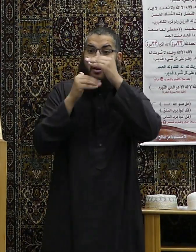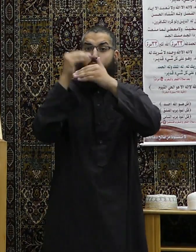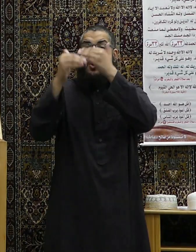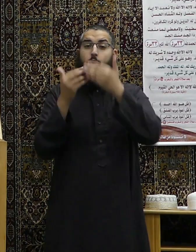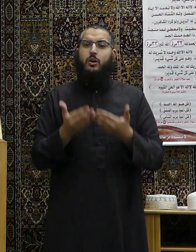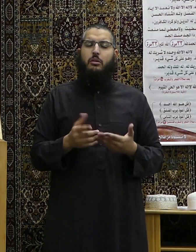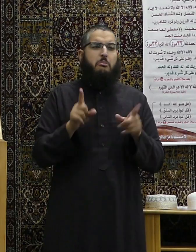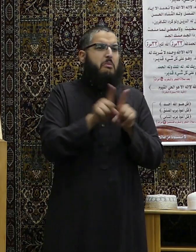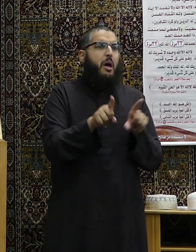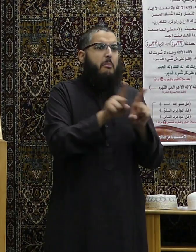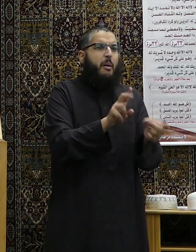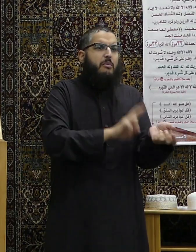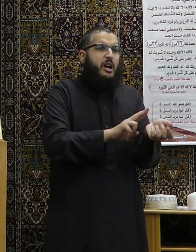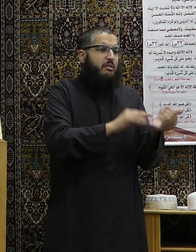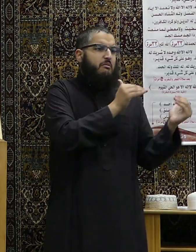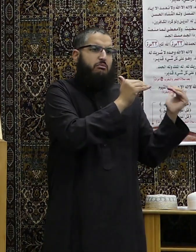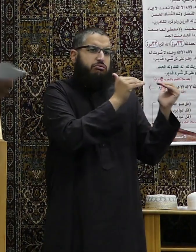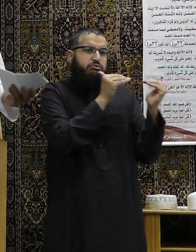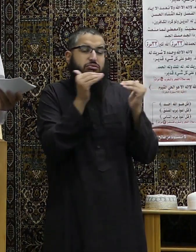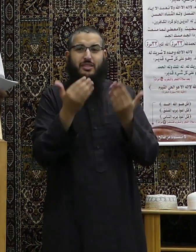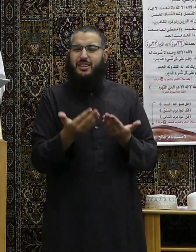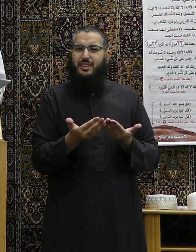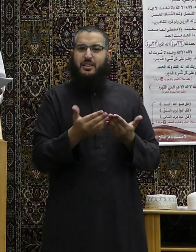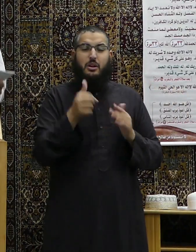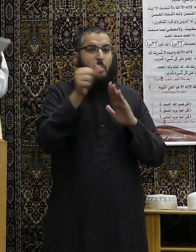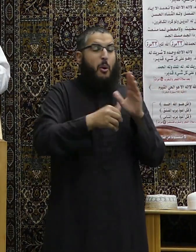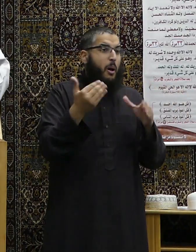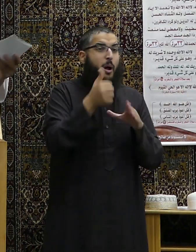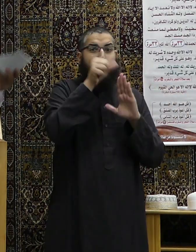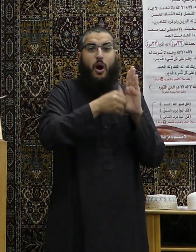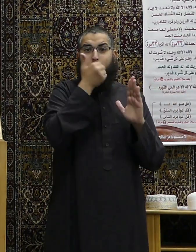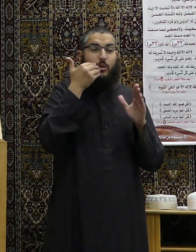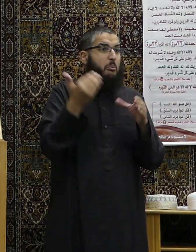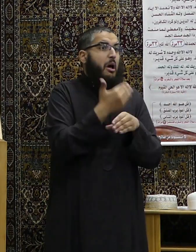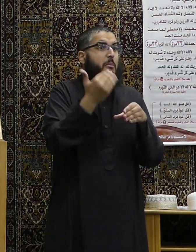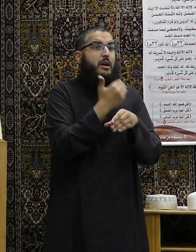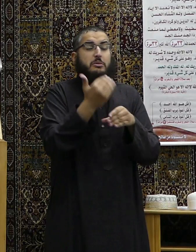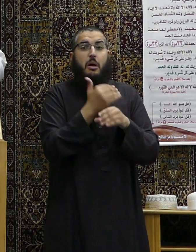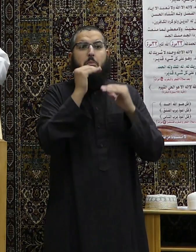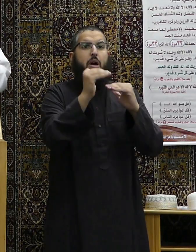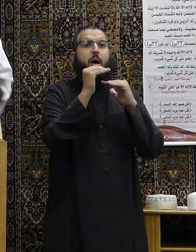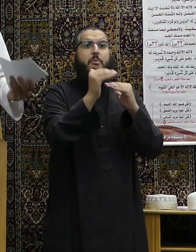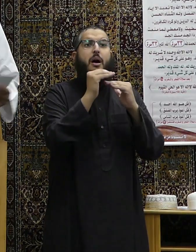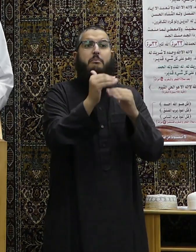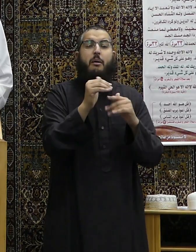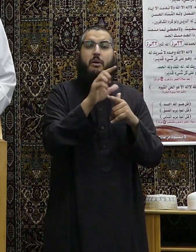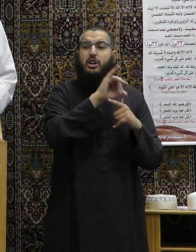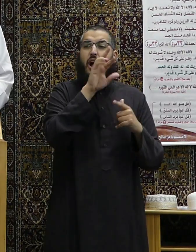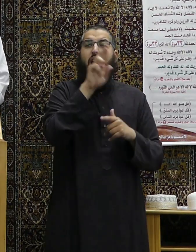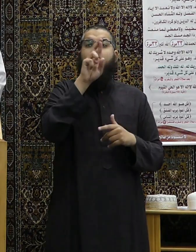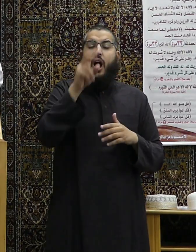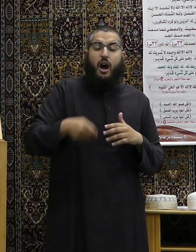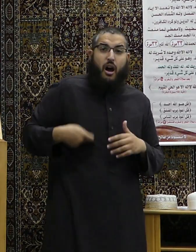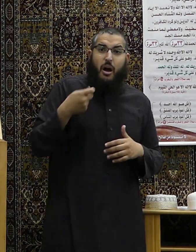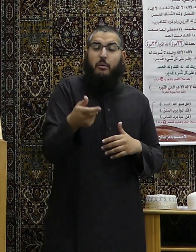le même. Chaque Ramadan passe, t'es le même. Tu ne pries toujours pas à la mosquée. Tu fais rarement des aumônes. Tu